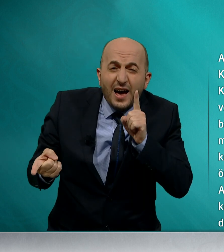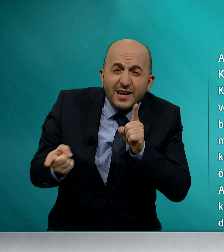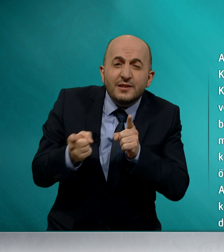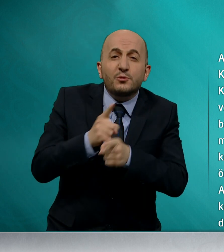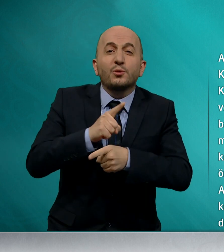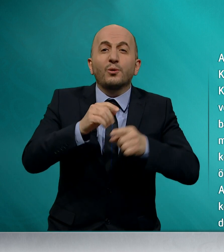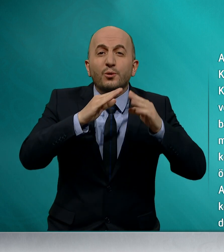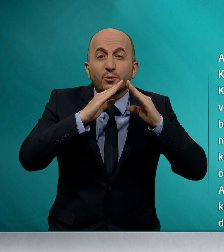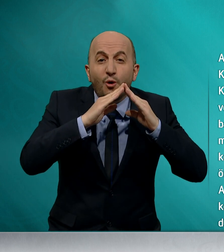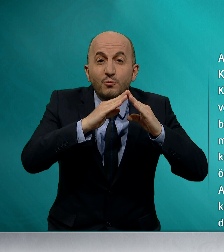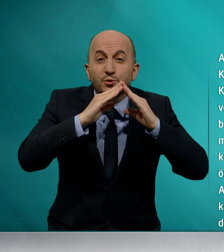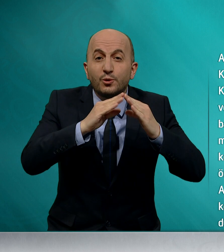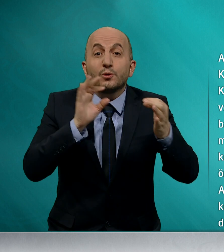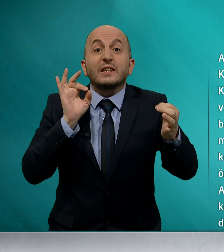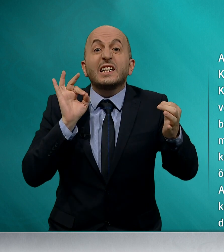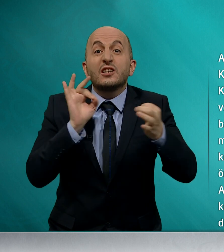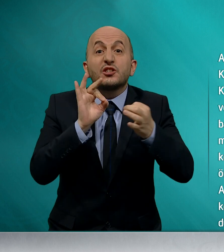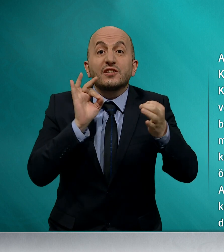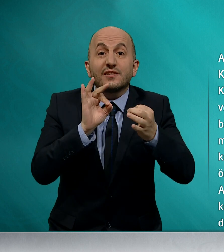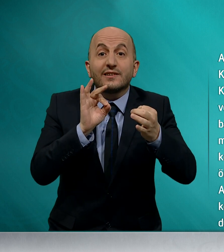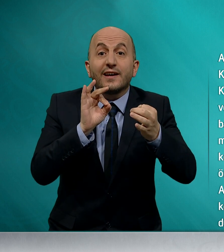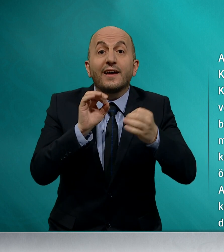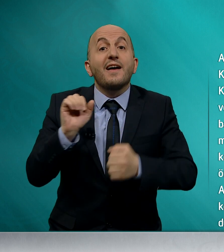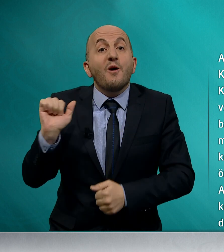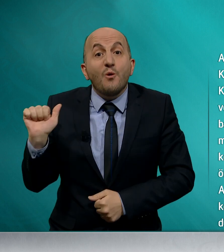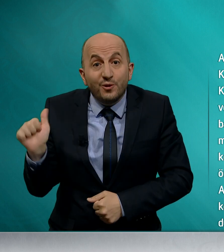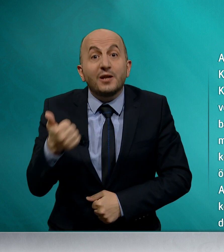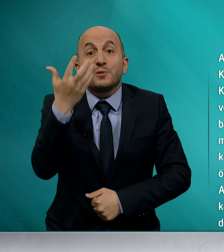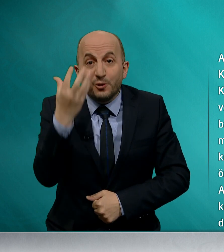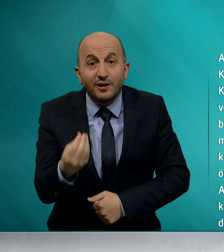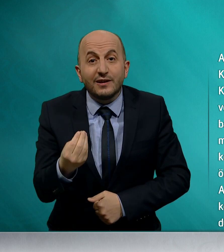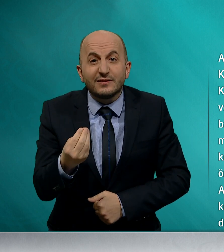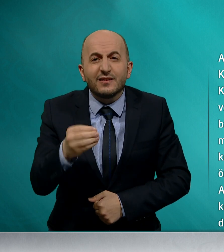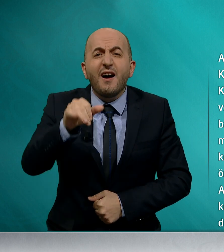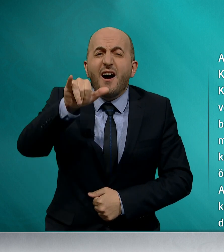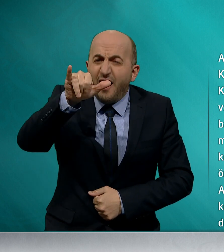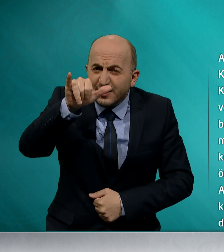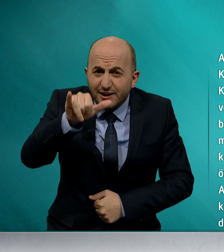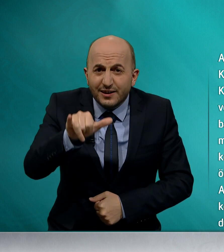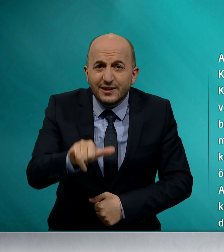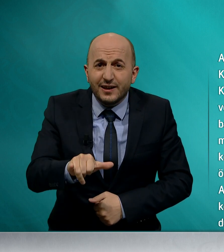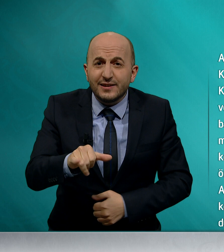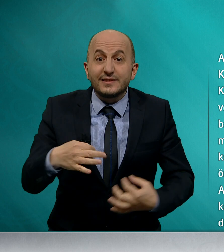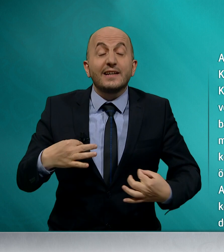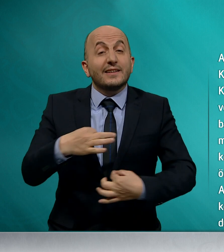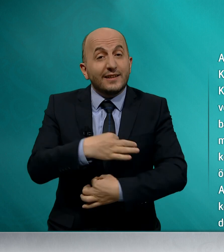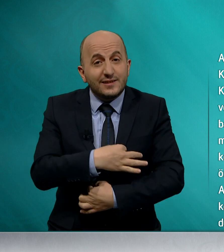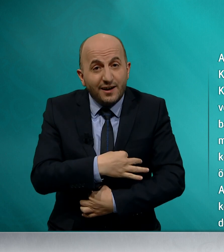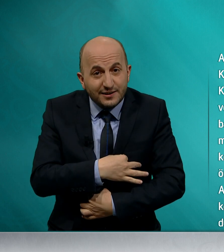Her türlü komşuluk ilişkisinde önemli olan hakkaniyet,